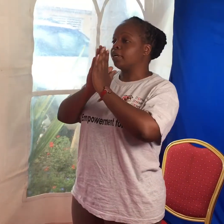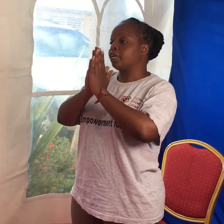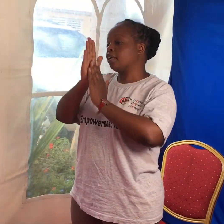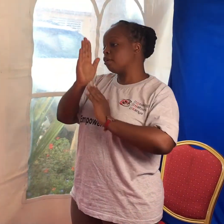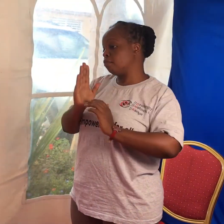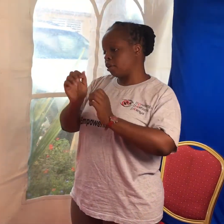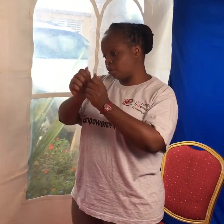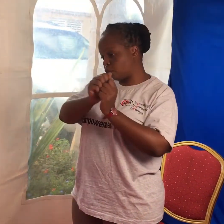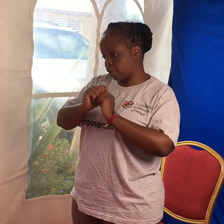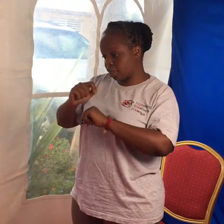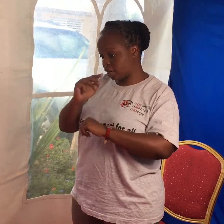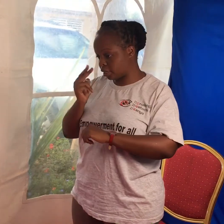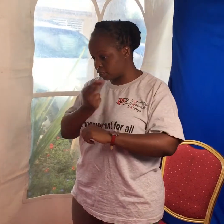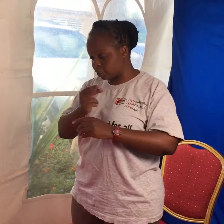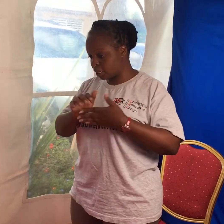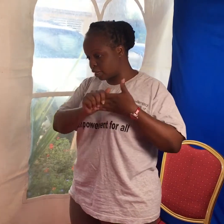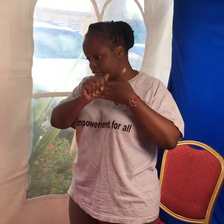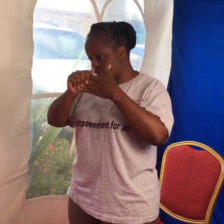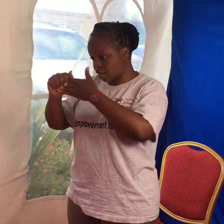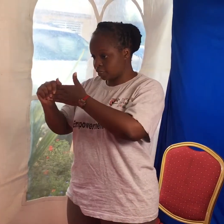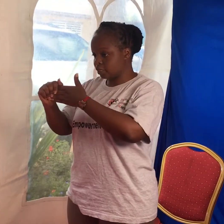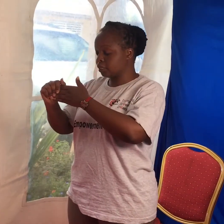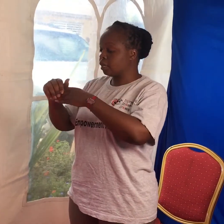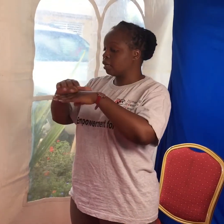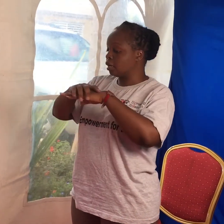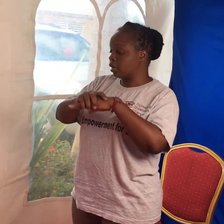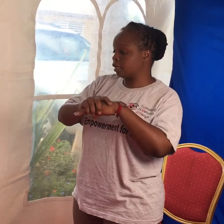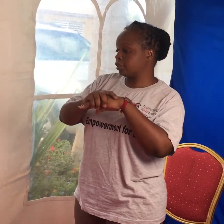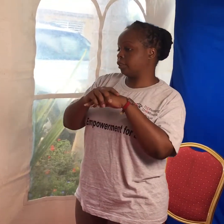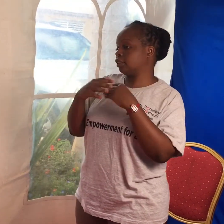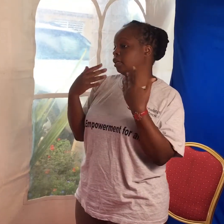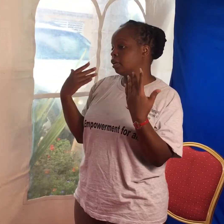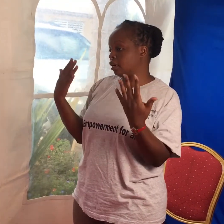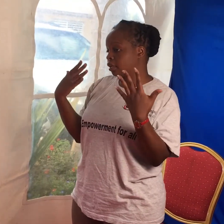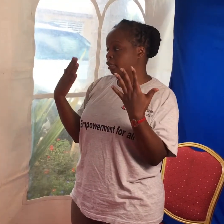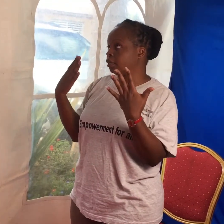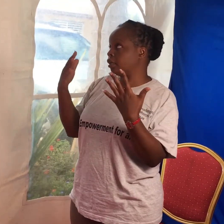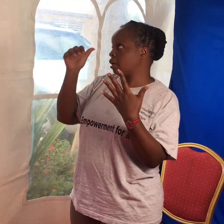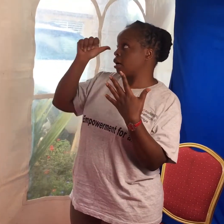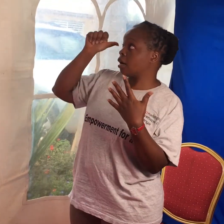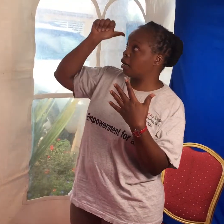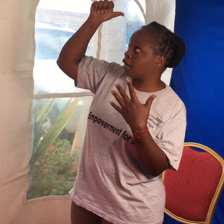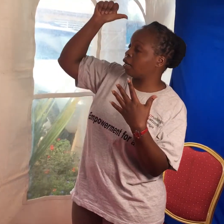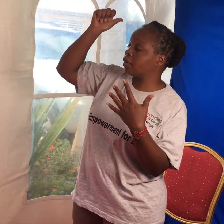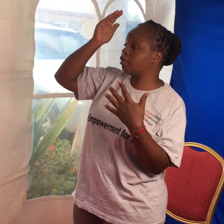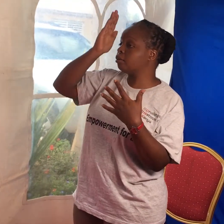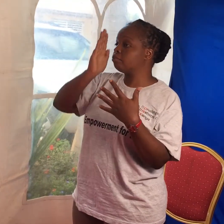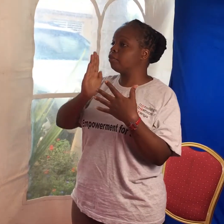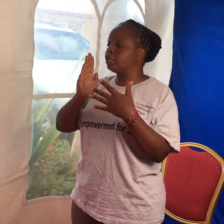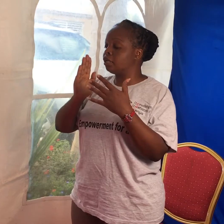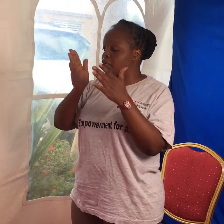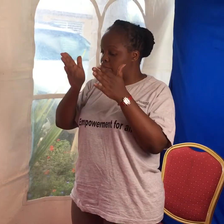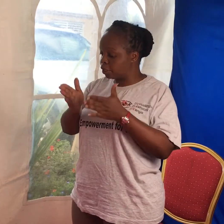nasi, utuongoze, utushikilie mkono. Ewe Allah, uwe ni mwenye kutufikisha katika